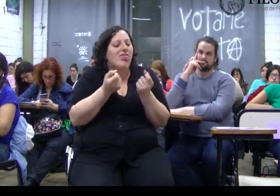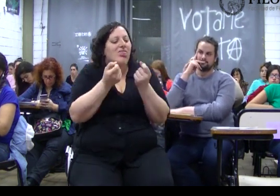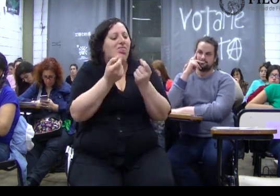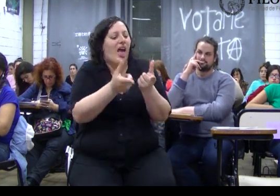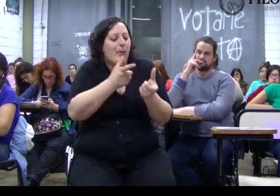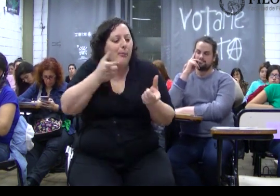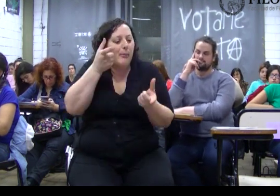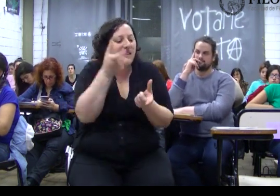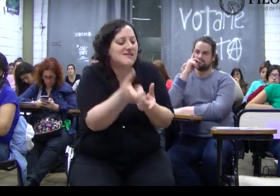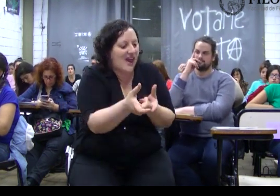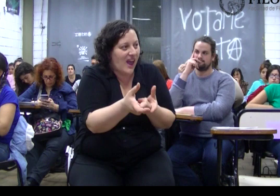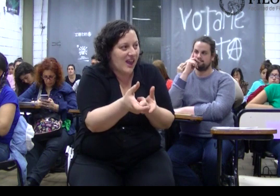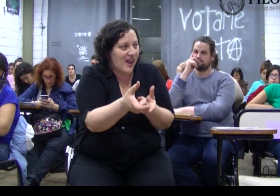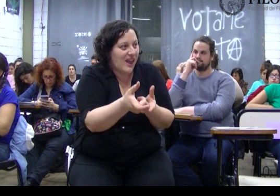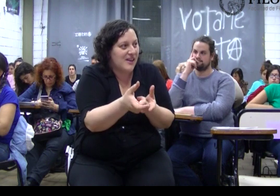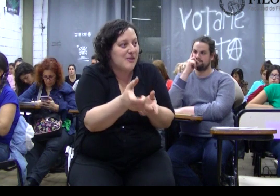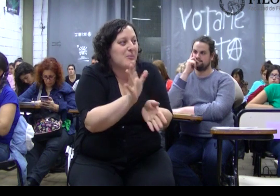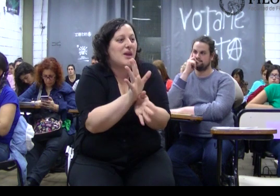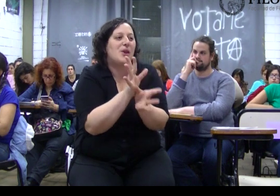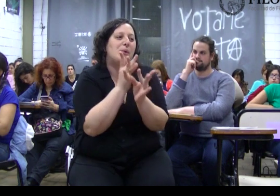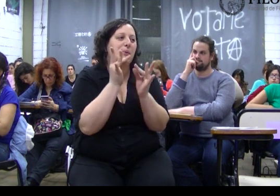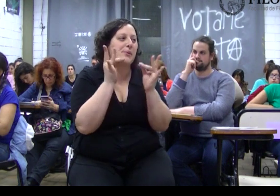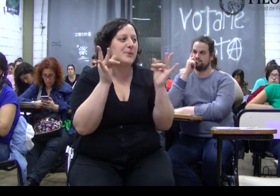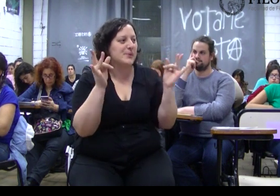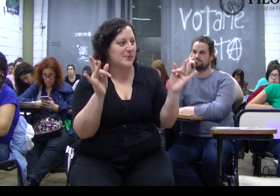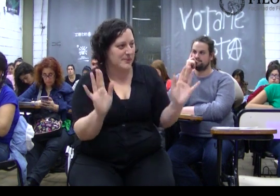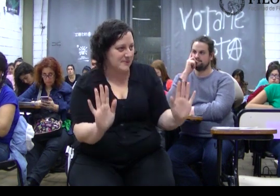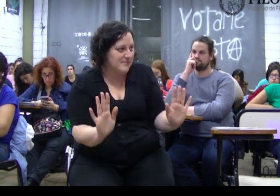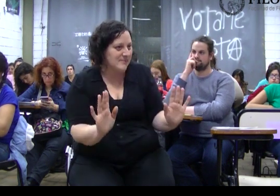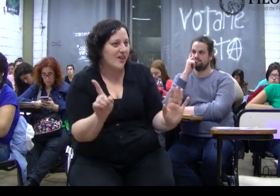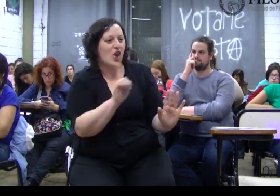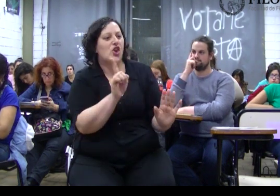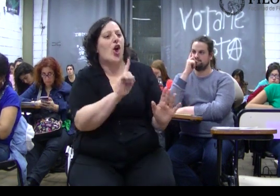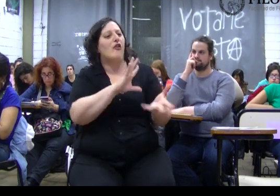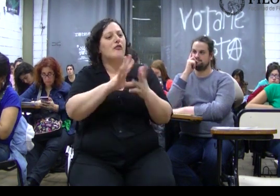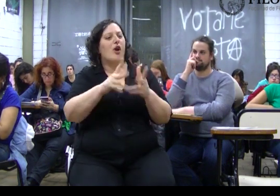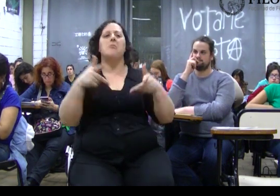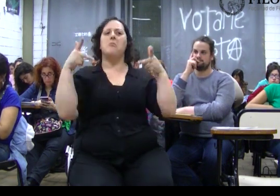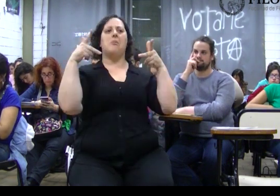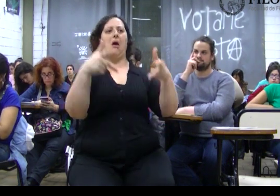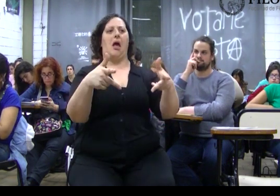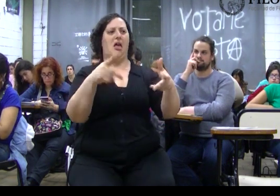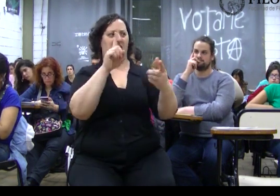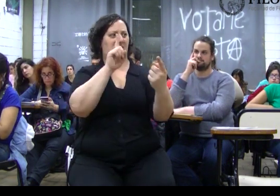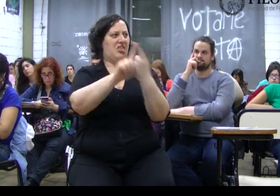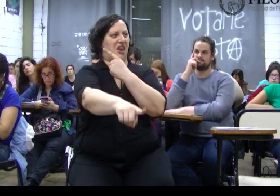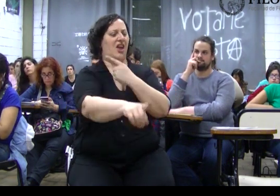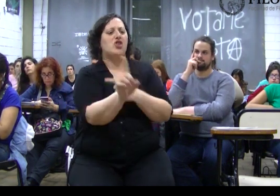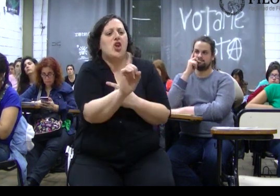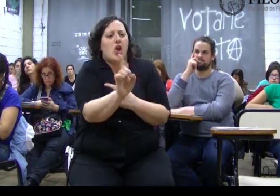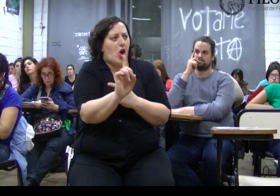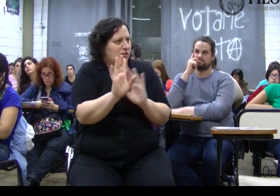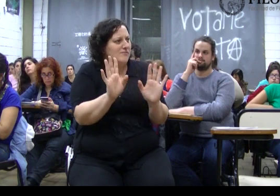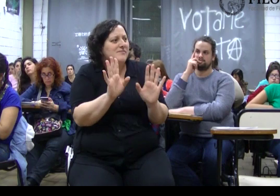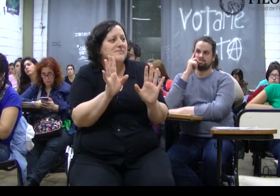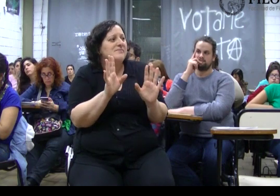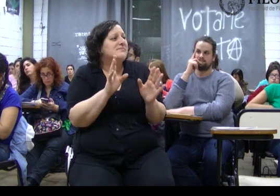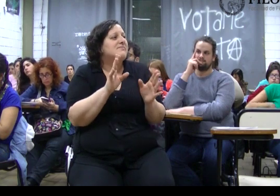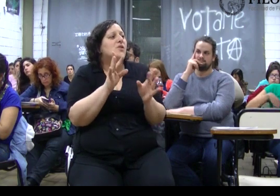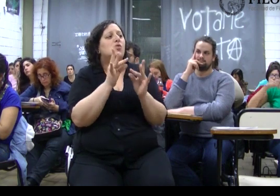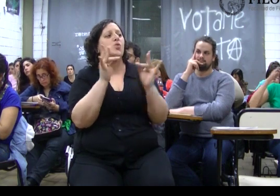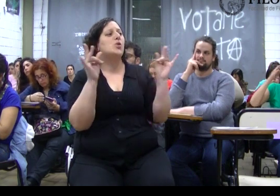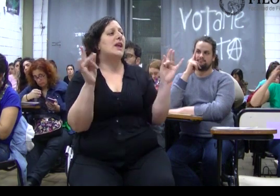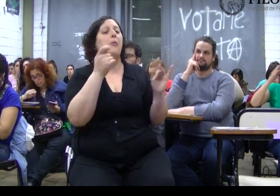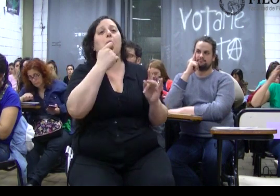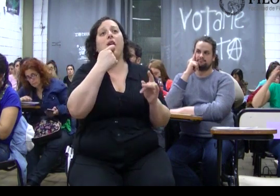género, sin que sean explícitos. Es decir, la forma en que un edificio está organizado, dónde están sus